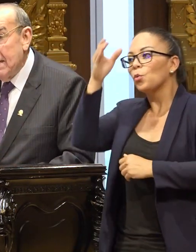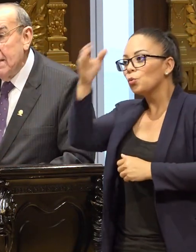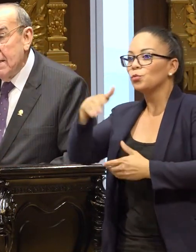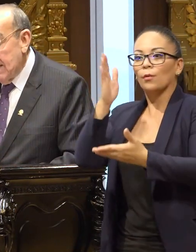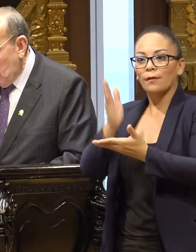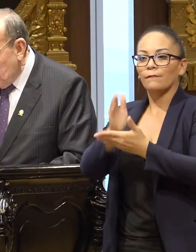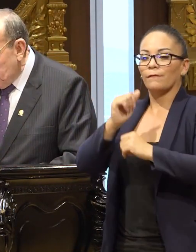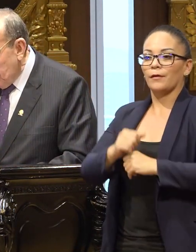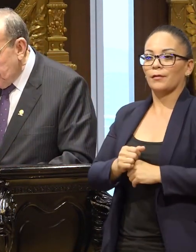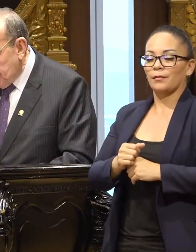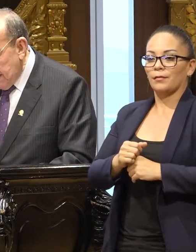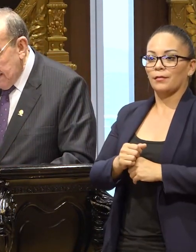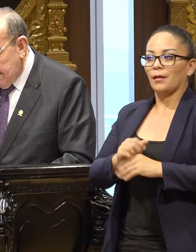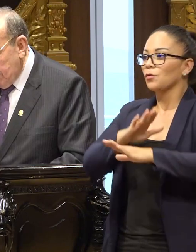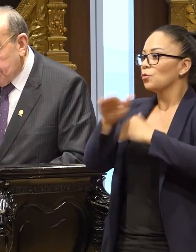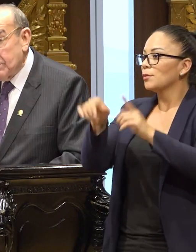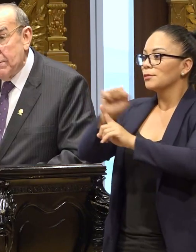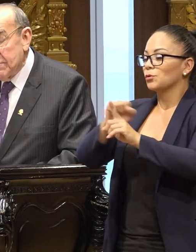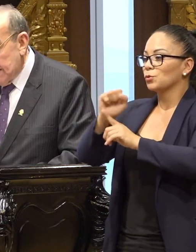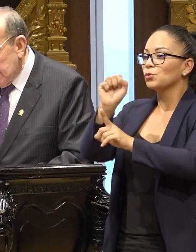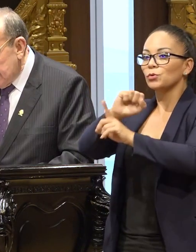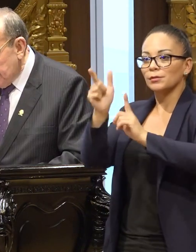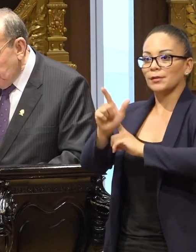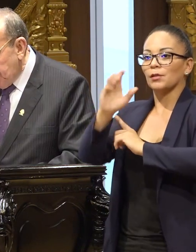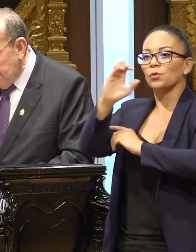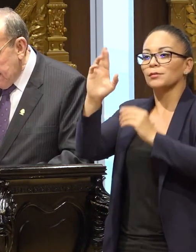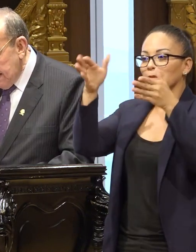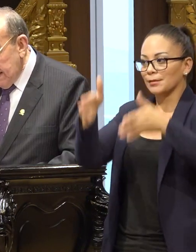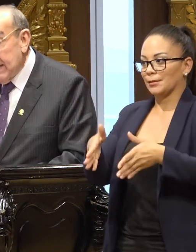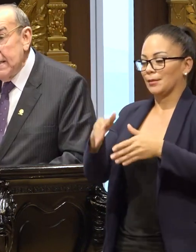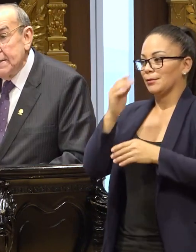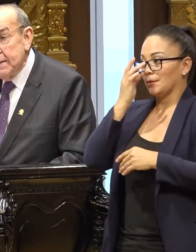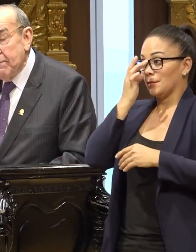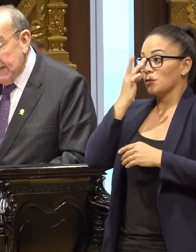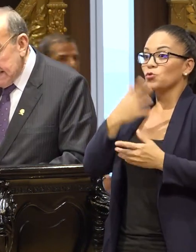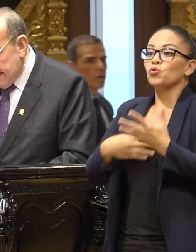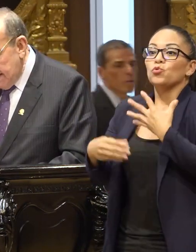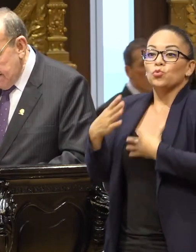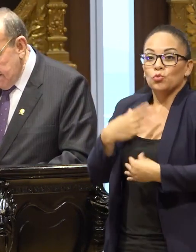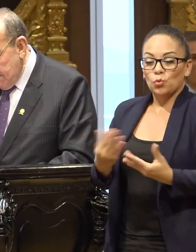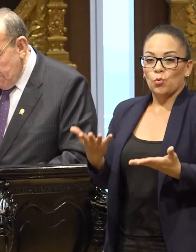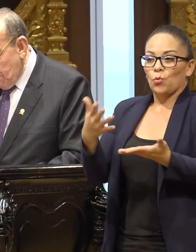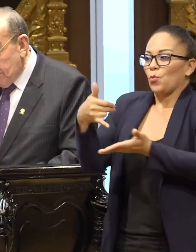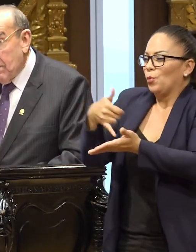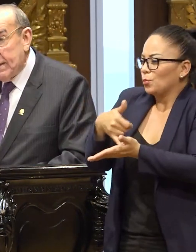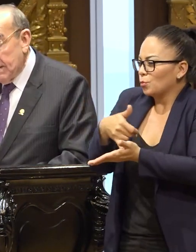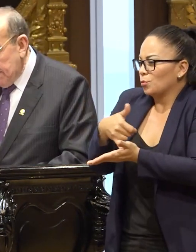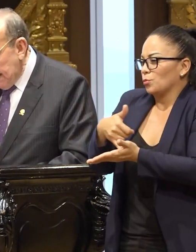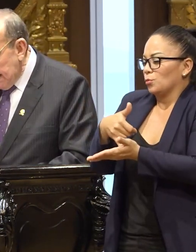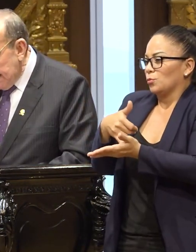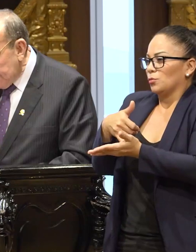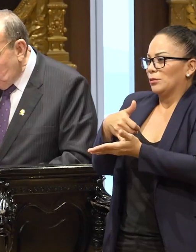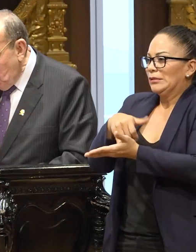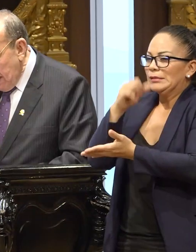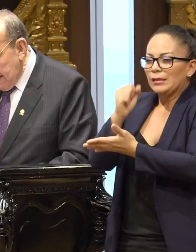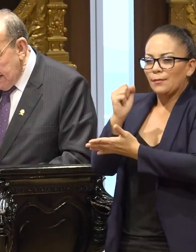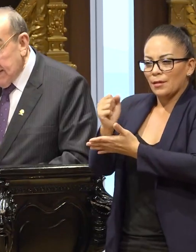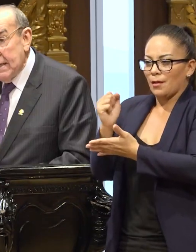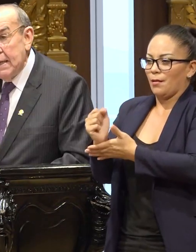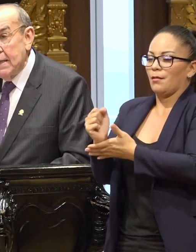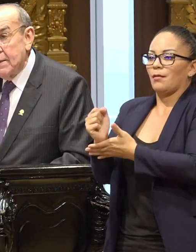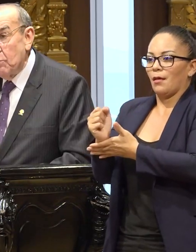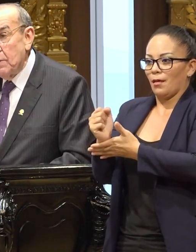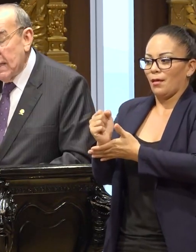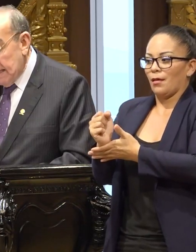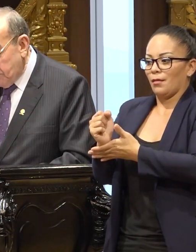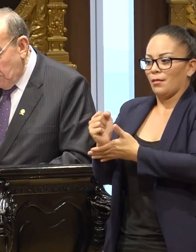cultura, la cohesión social de los costarricenses sufre y se debilita cuando la criminalidad actúa